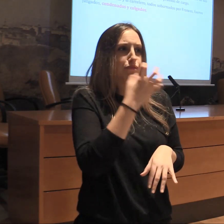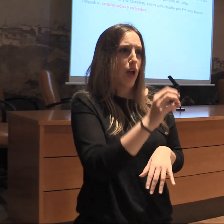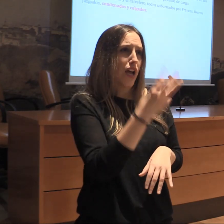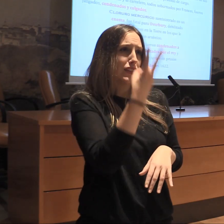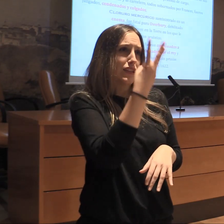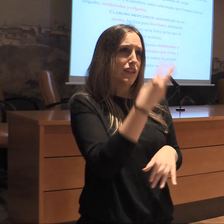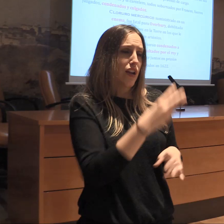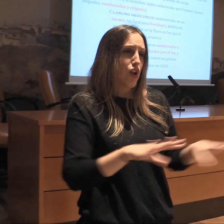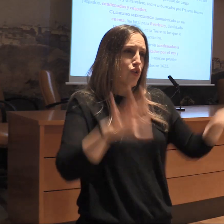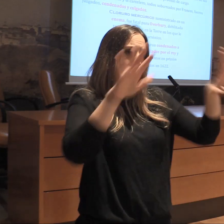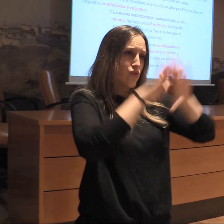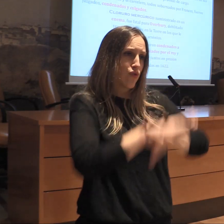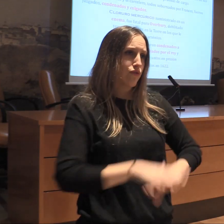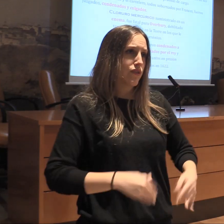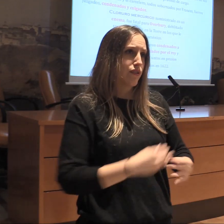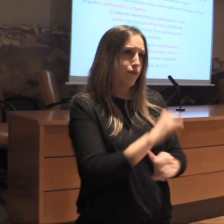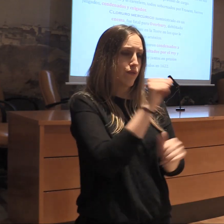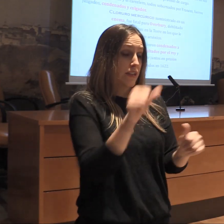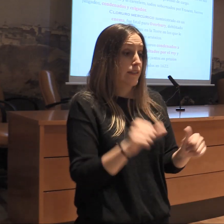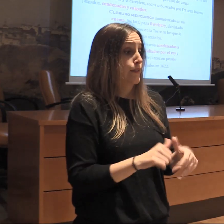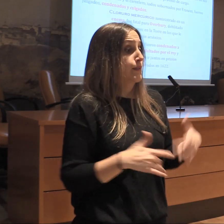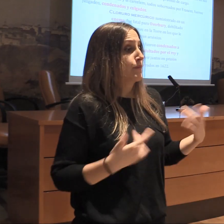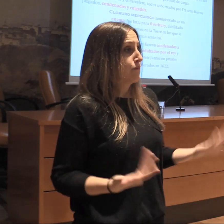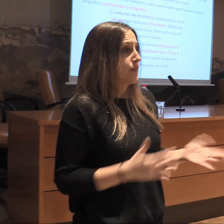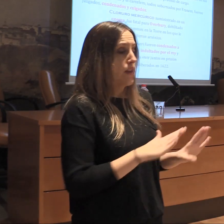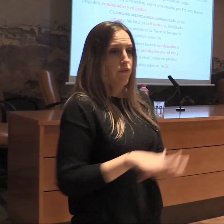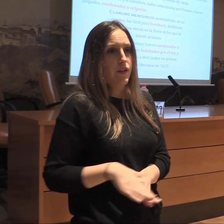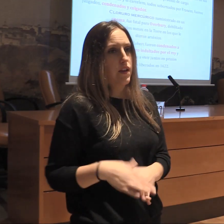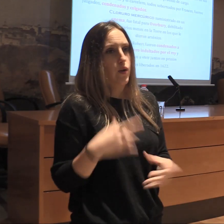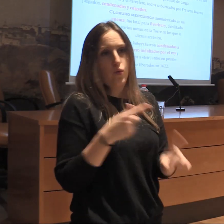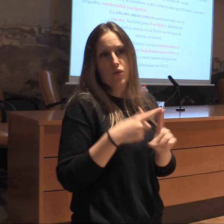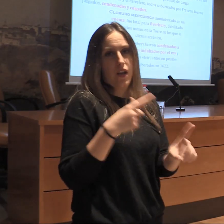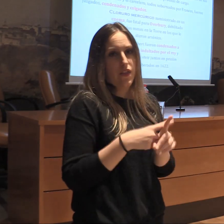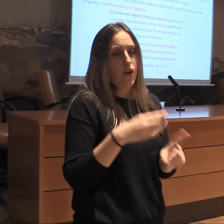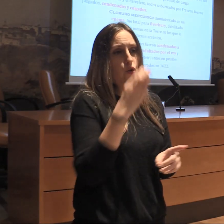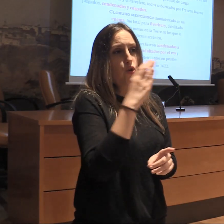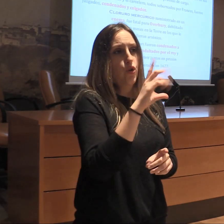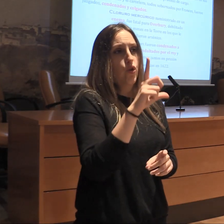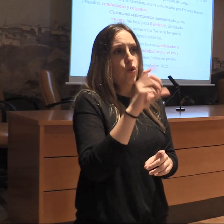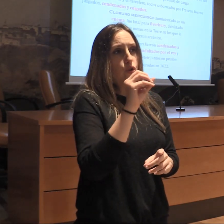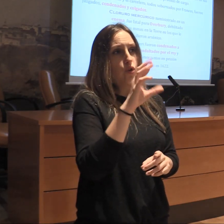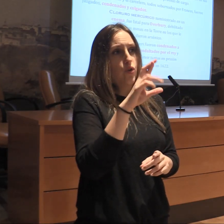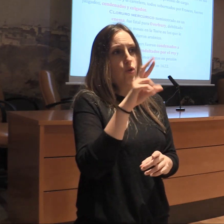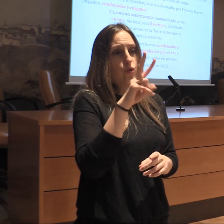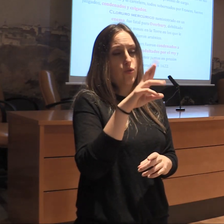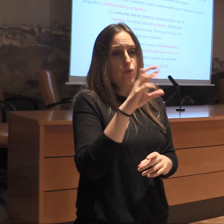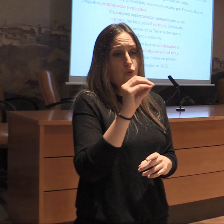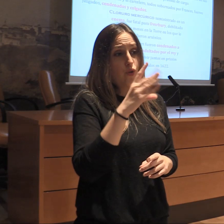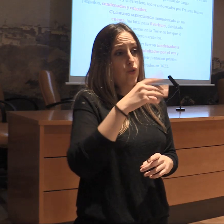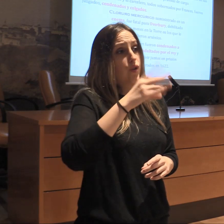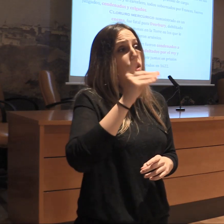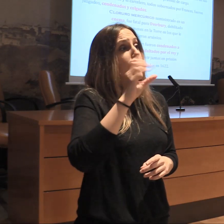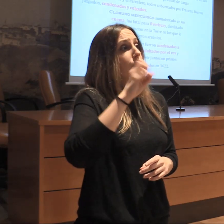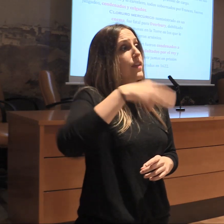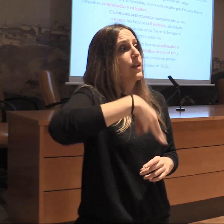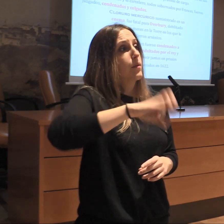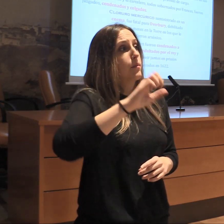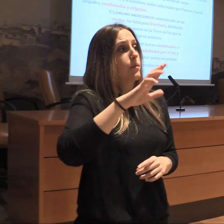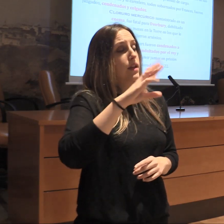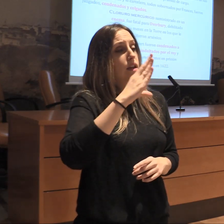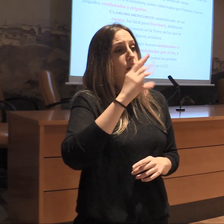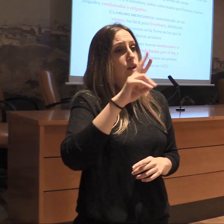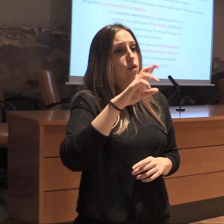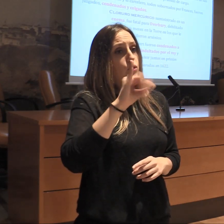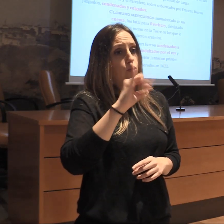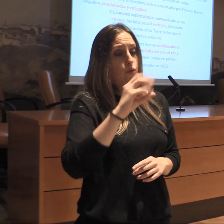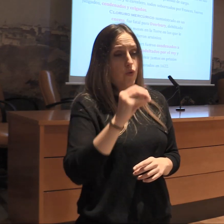y luego, finalmente, lo que usaron fue cloruro de mercurio, que le dieron, con la complicidad del